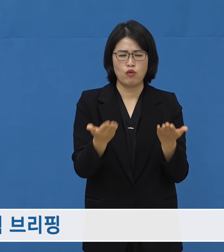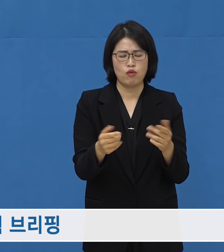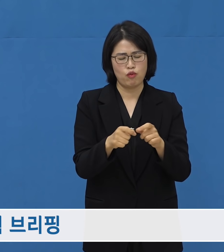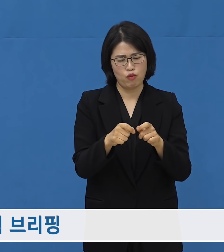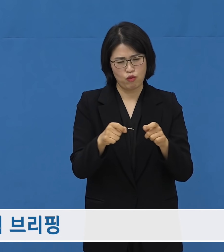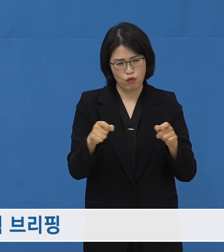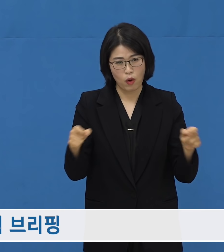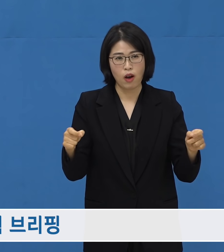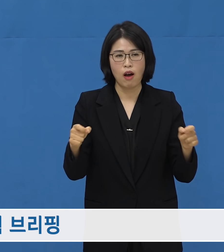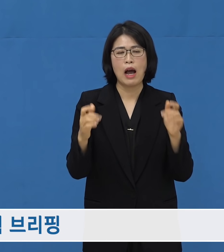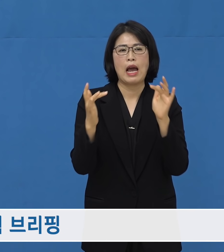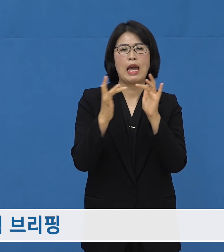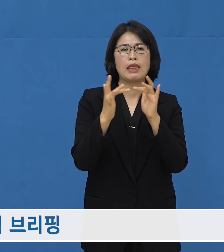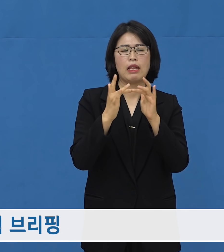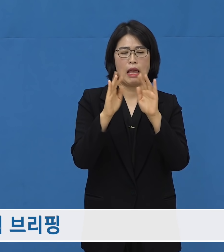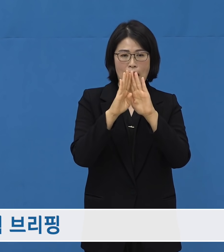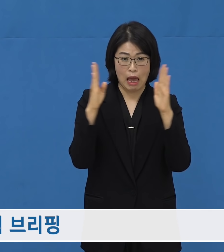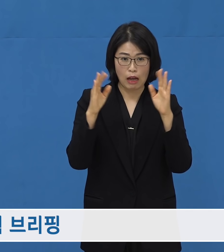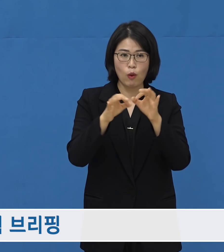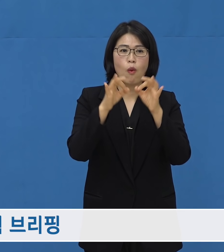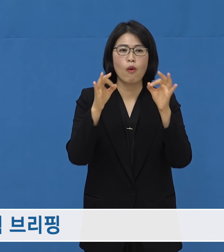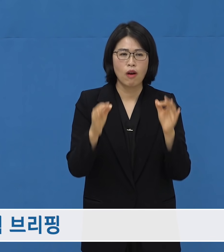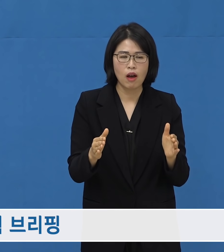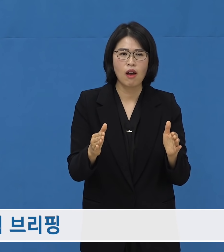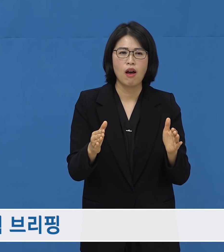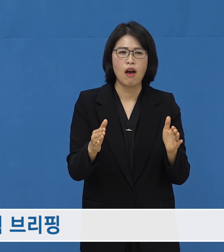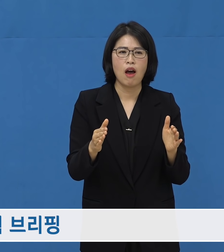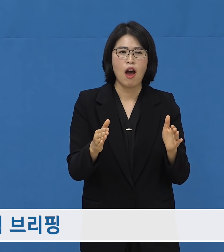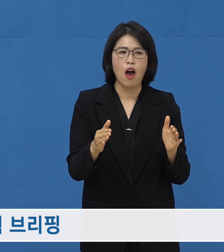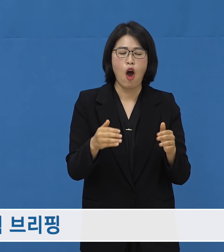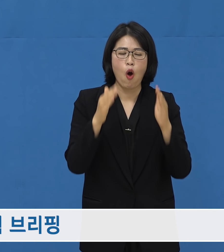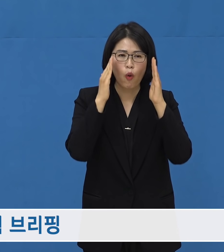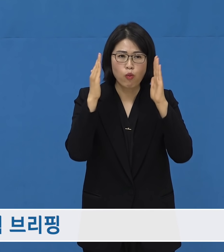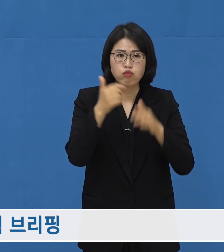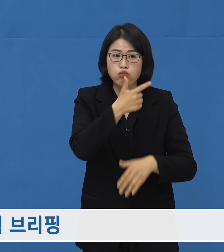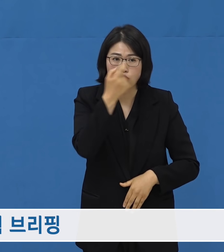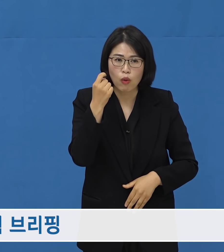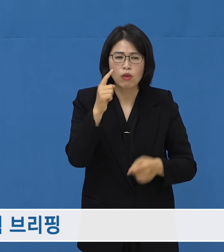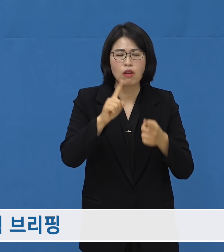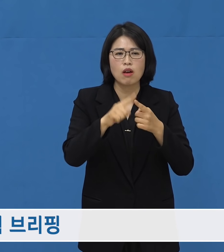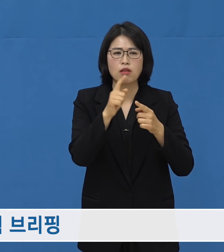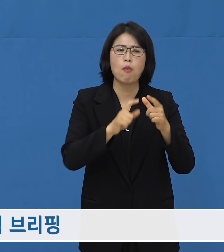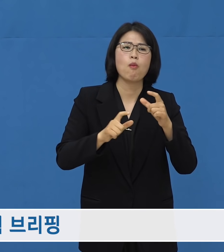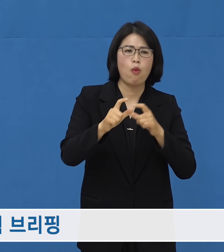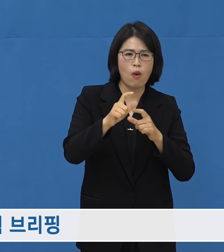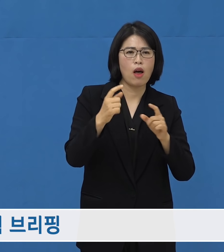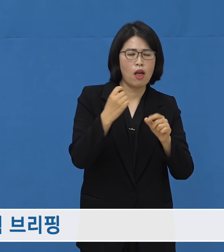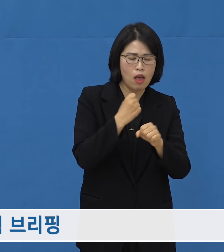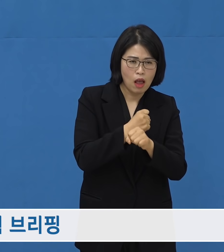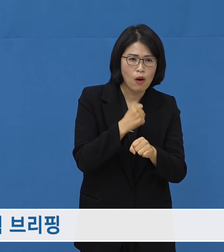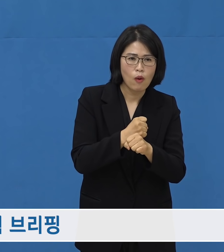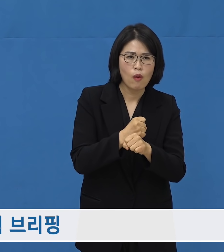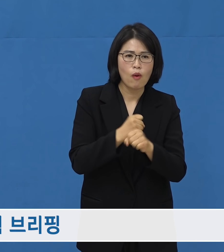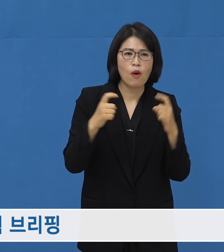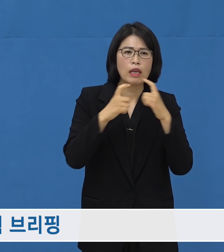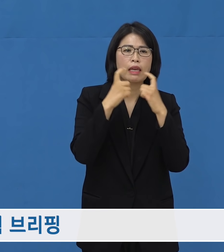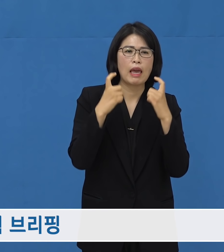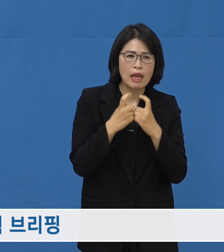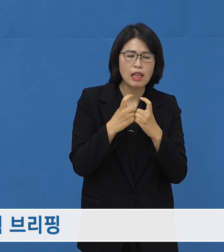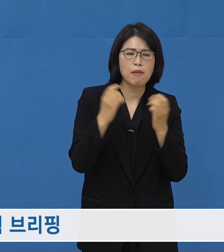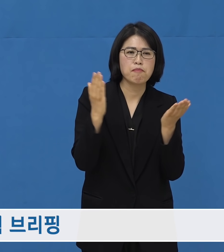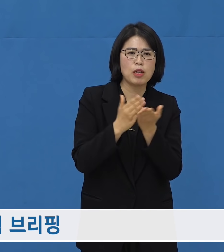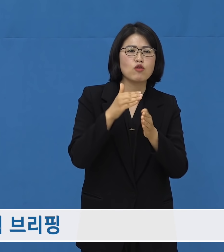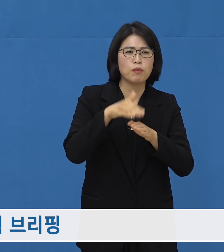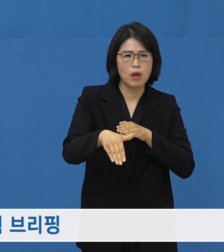기간과 온라인 개학 동안 학습 공백을 최소화하고 학생 개인별 맞춤형